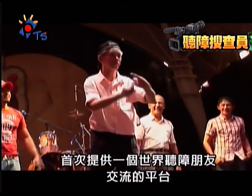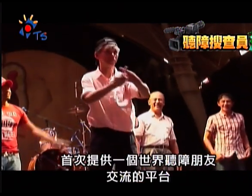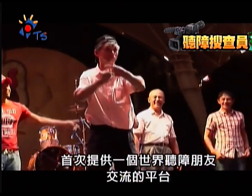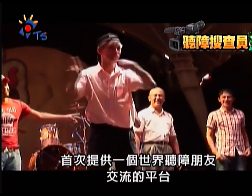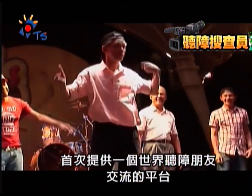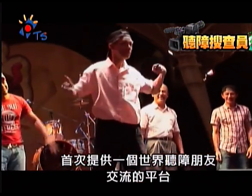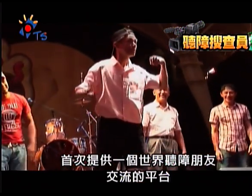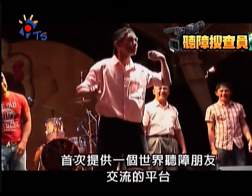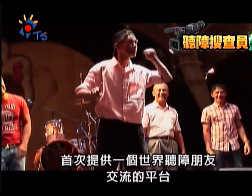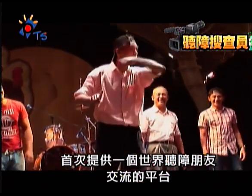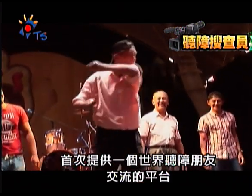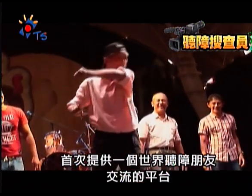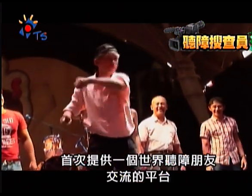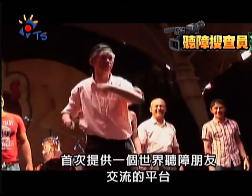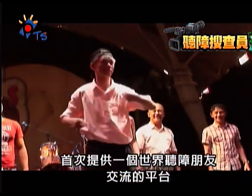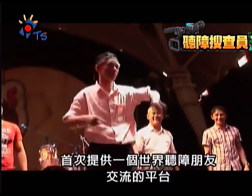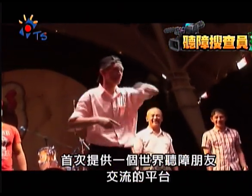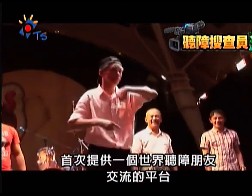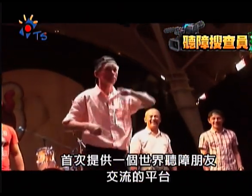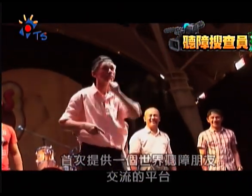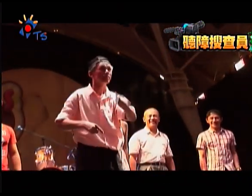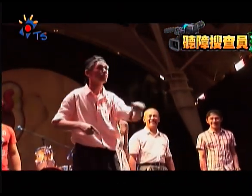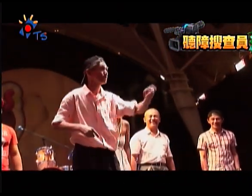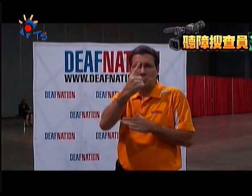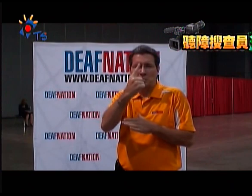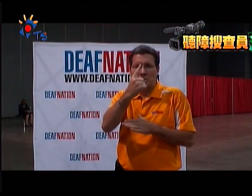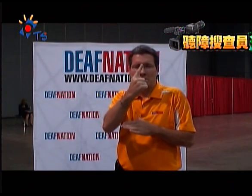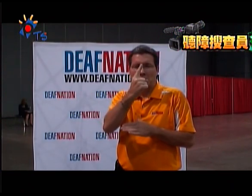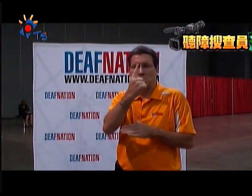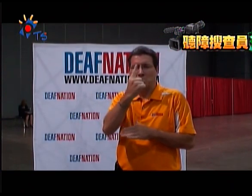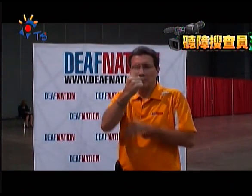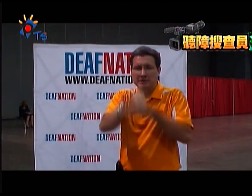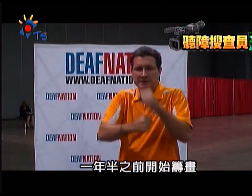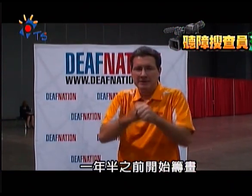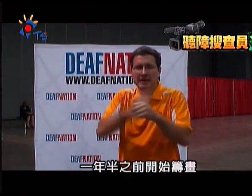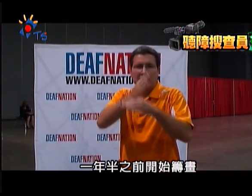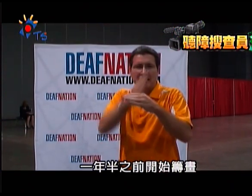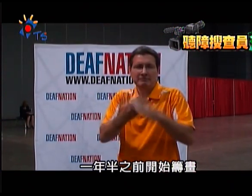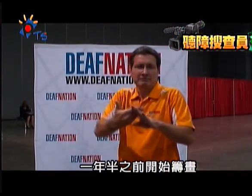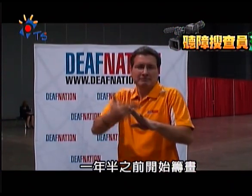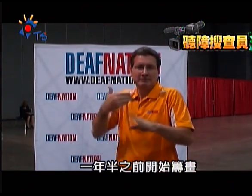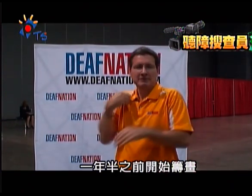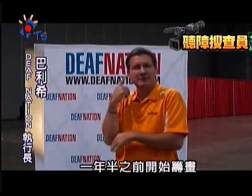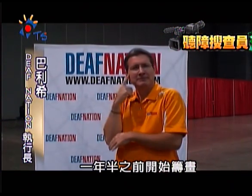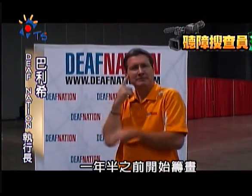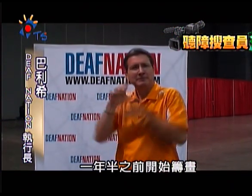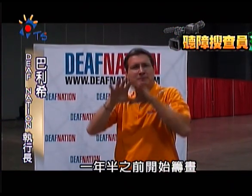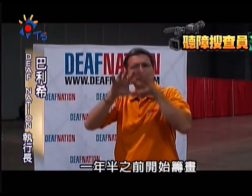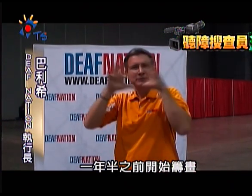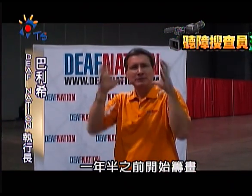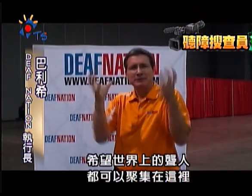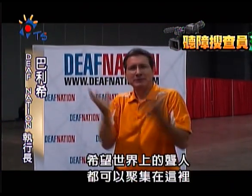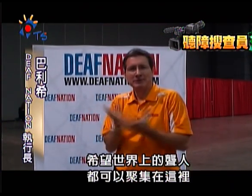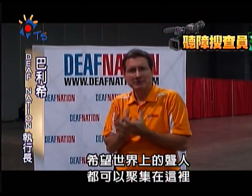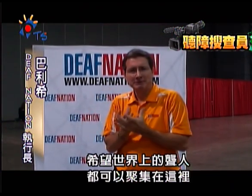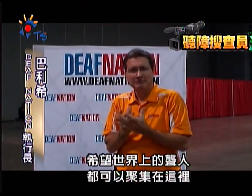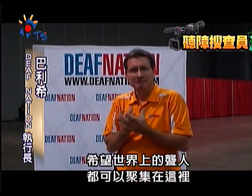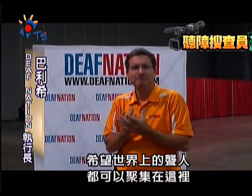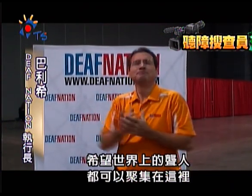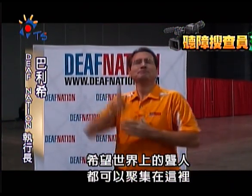世界听障朋友交流的平台。 一年半之前开始筹划，希望世界上的聋